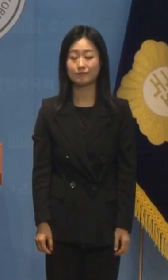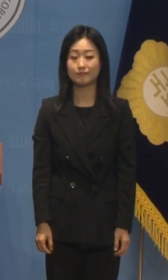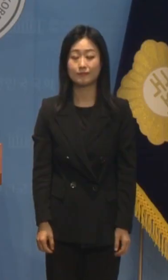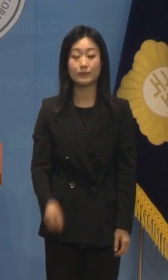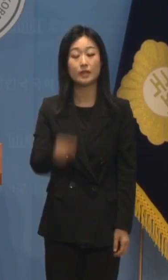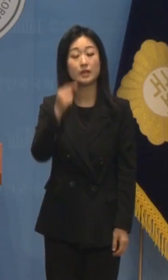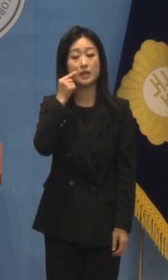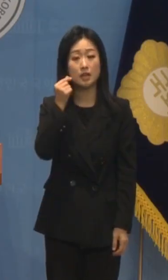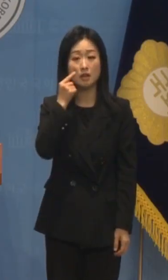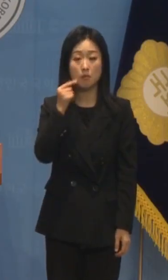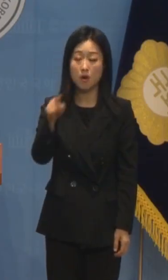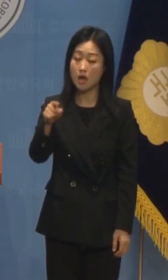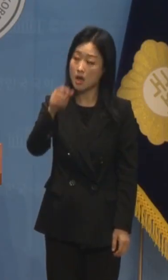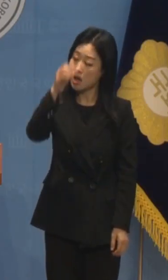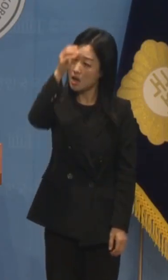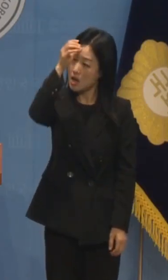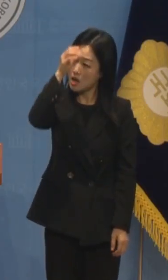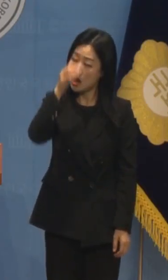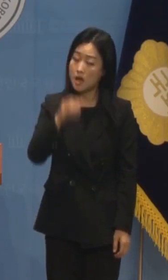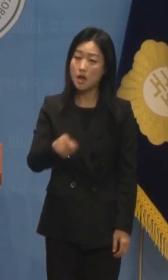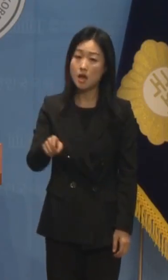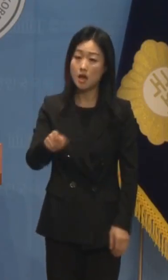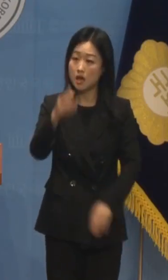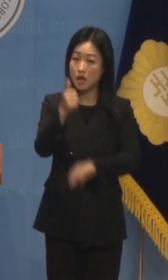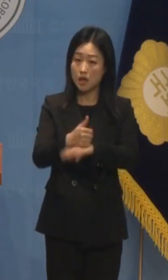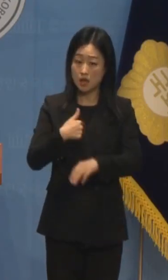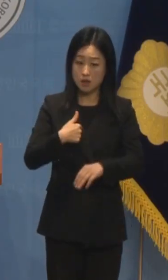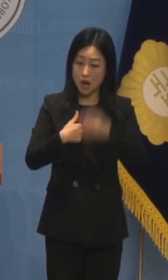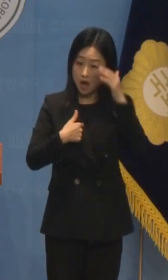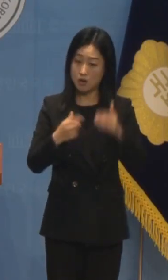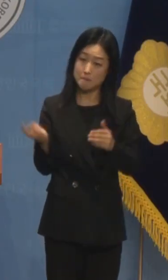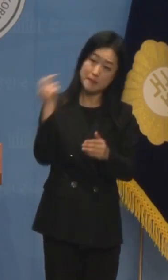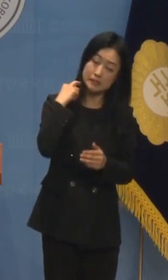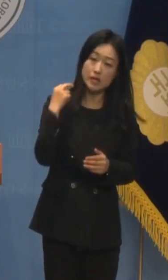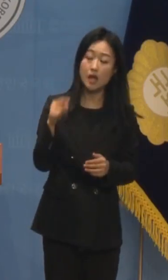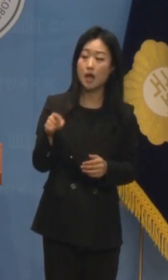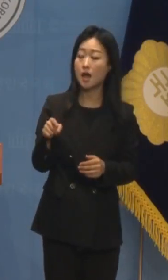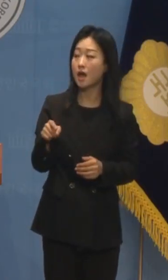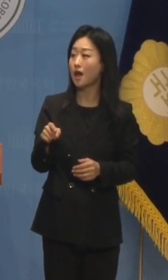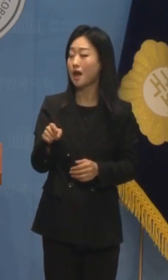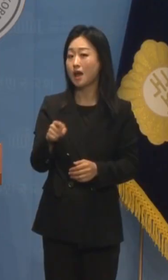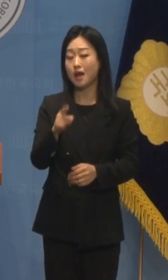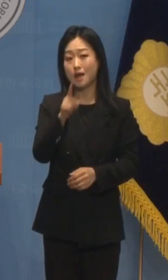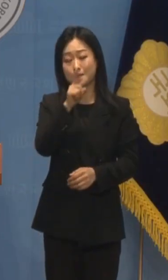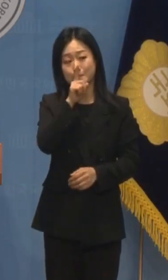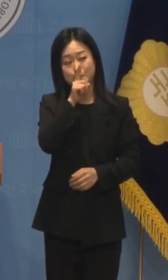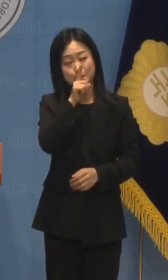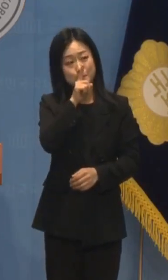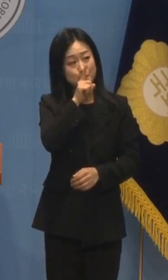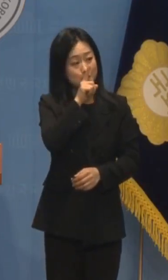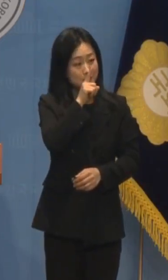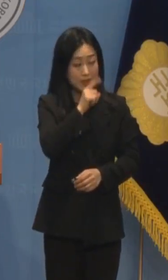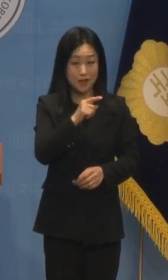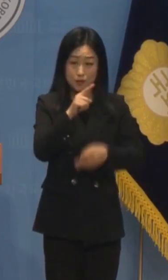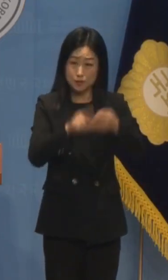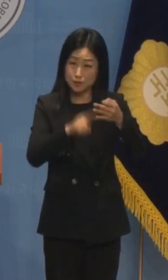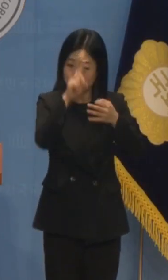일본의 적반하장 외교의 뒤통수를 맞고 쉬쉬하며 덮는 것이 윤석열 정부의